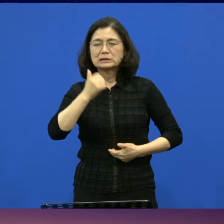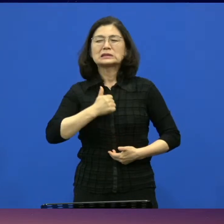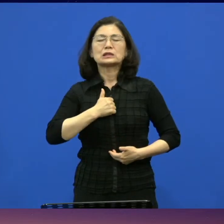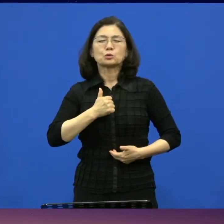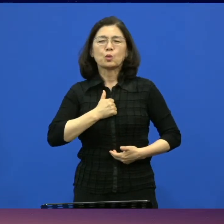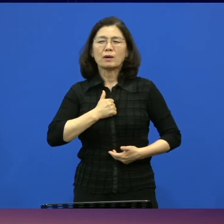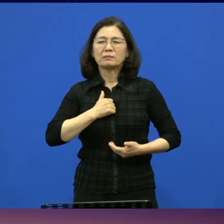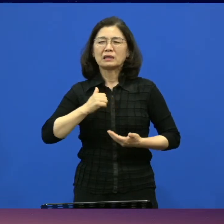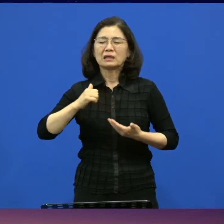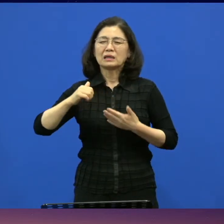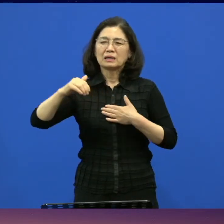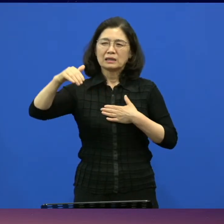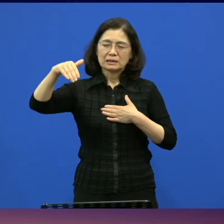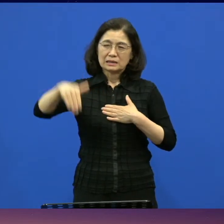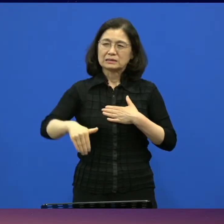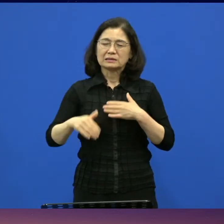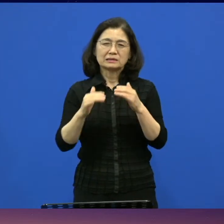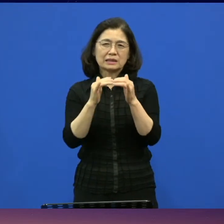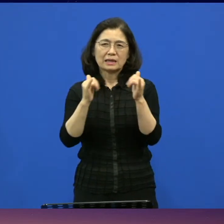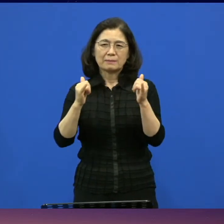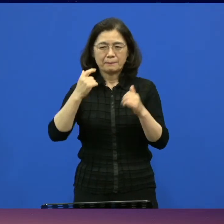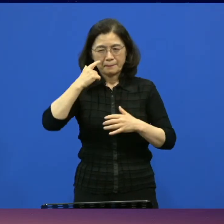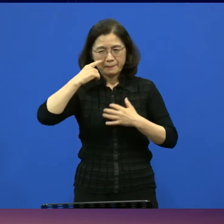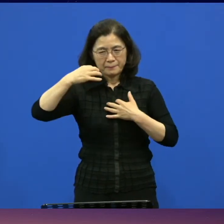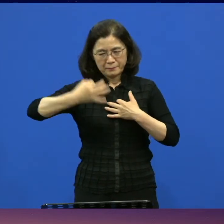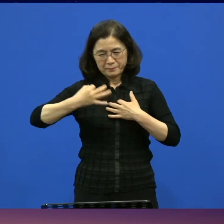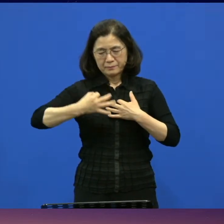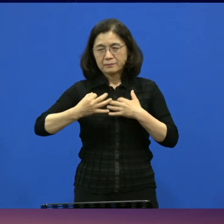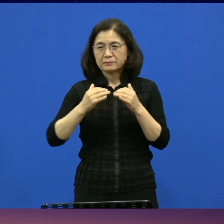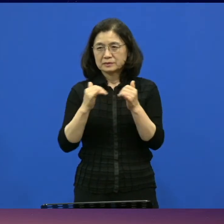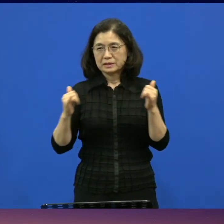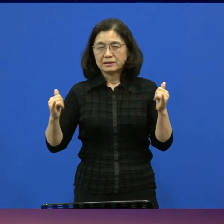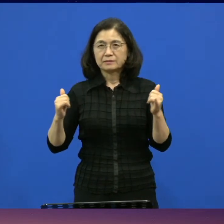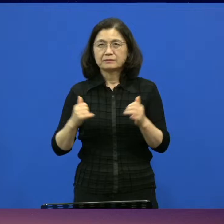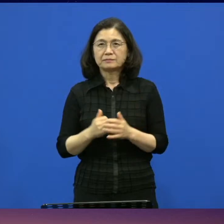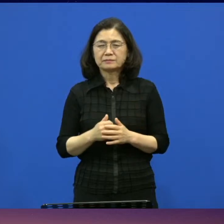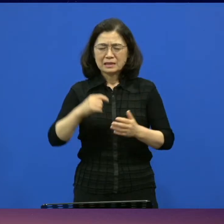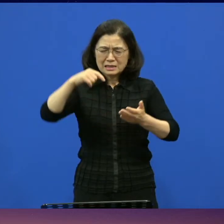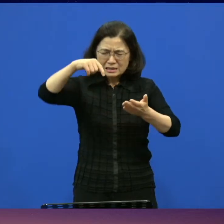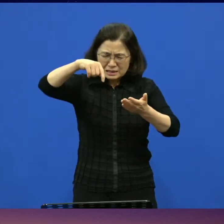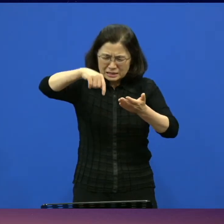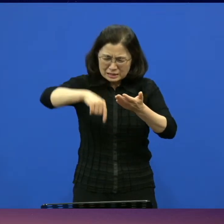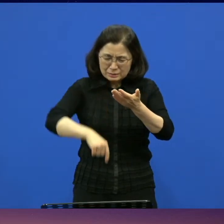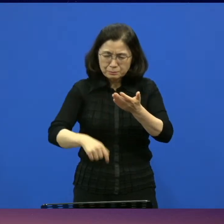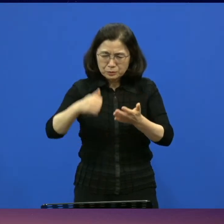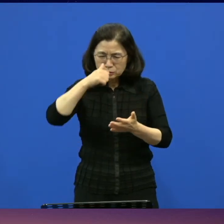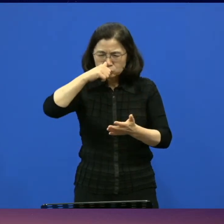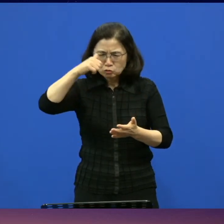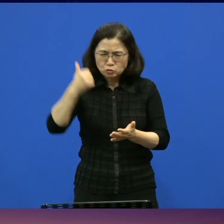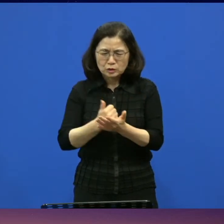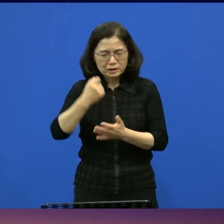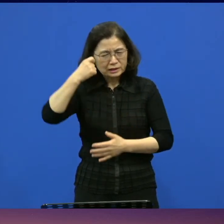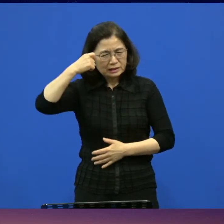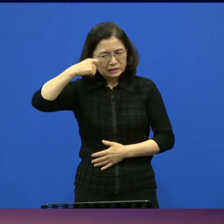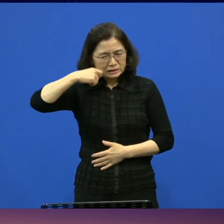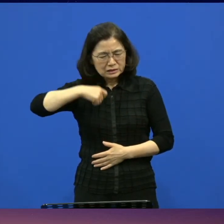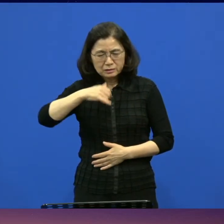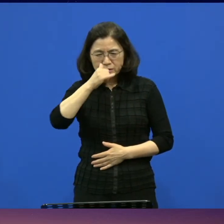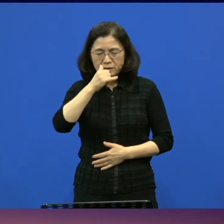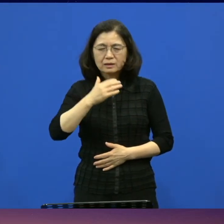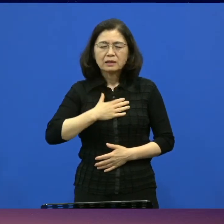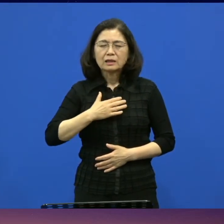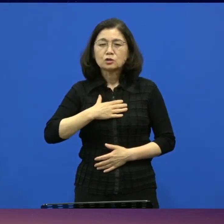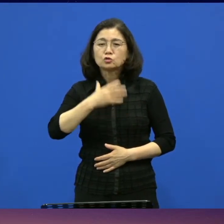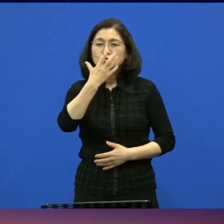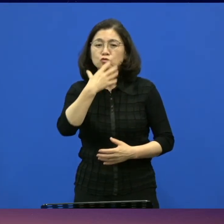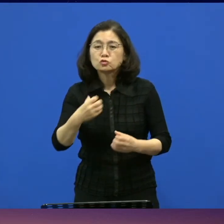자기가 자기를 거부하니까 그러니까 그 안에는 뭐예요? 깊은 어떤 수치심이나 죄책감이 자리를 잡고 있는 거예요. 난 축복을 받을 수 없어.